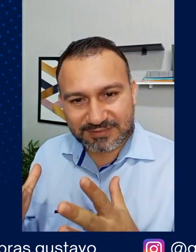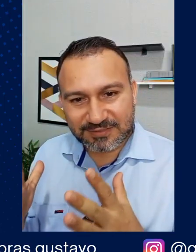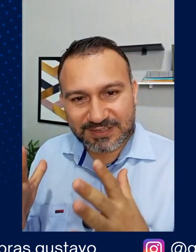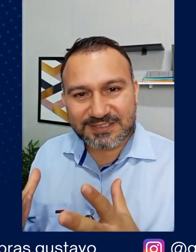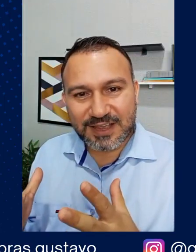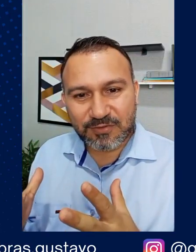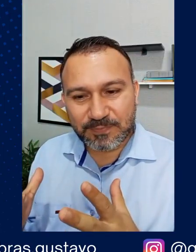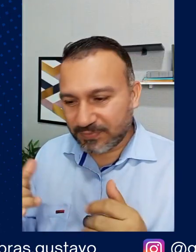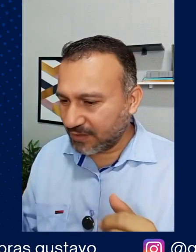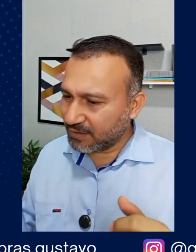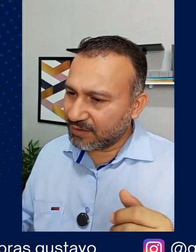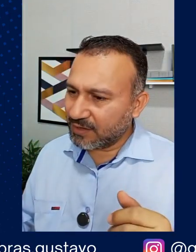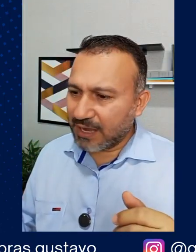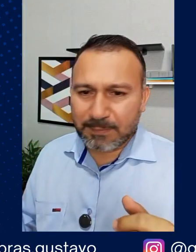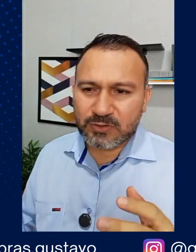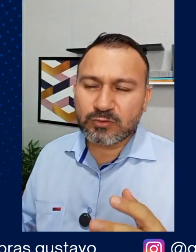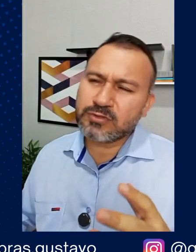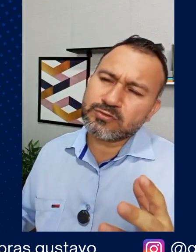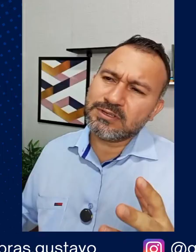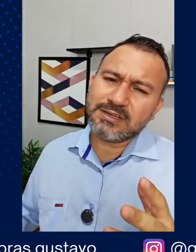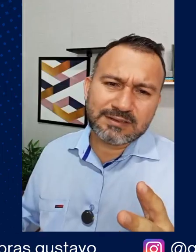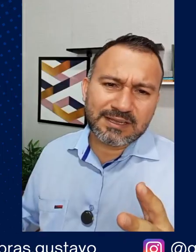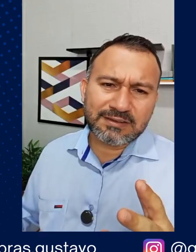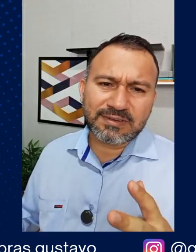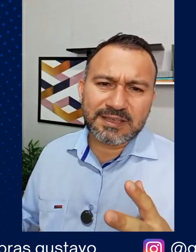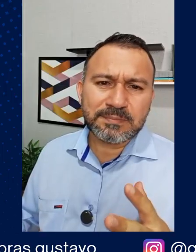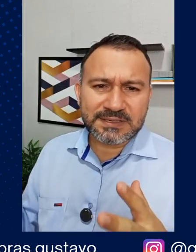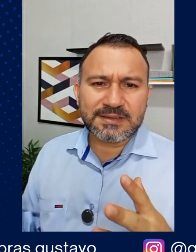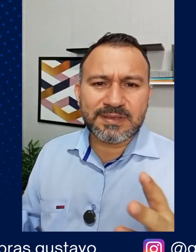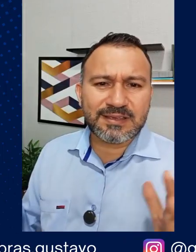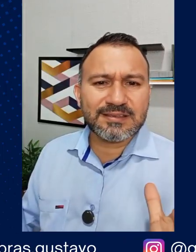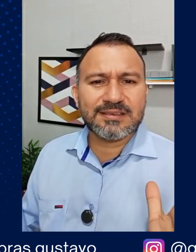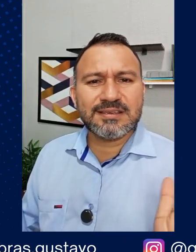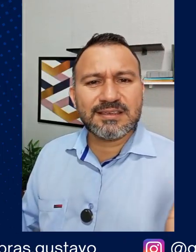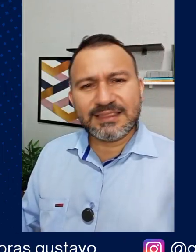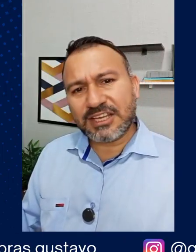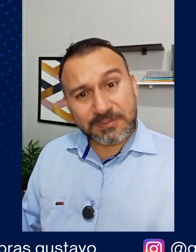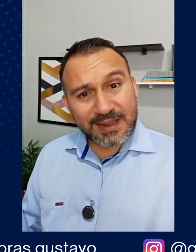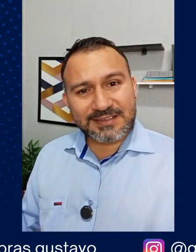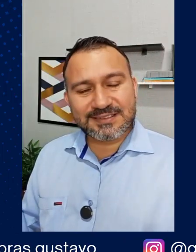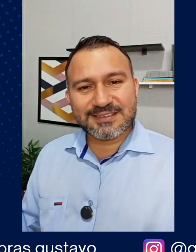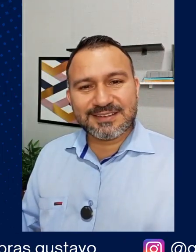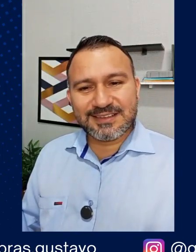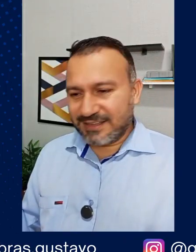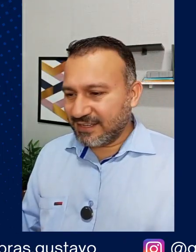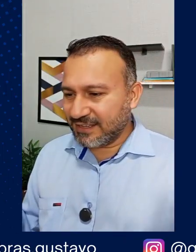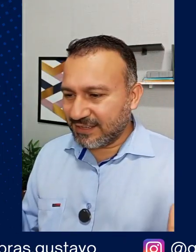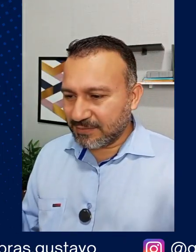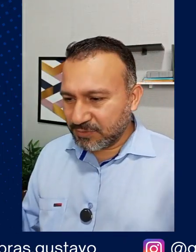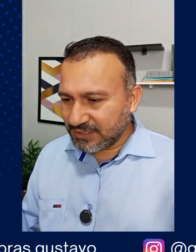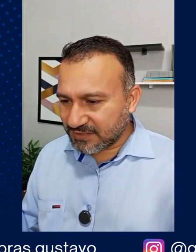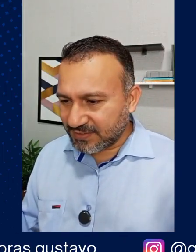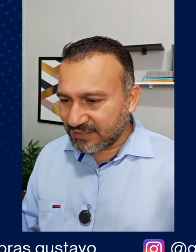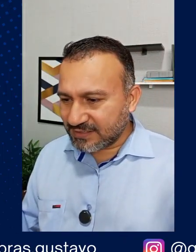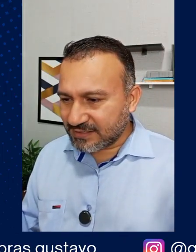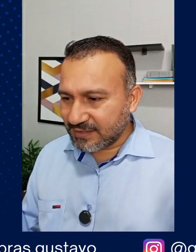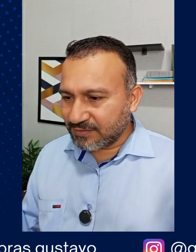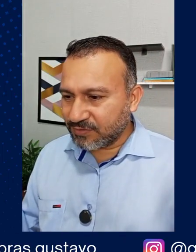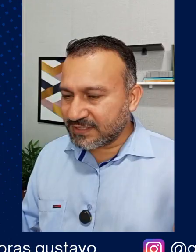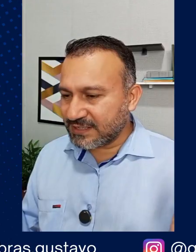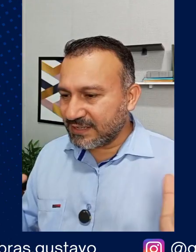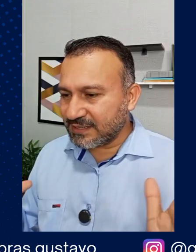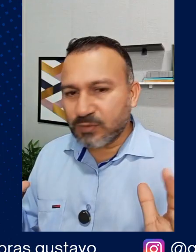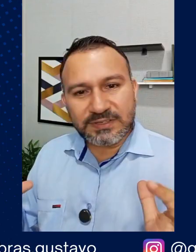expressão facial, a pessoa surda, ela vai perceber que tá demais. E muitas